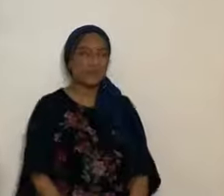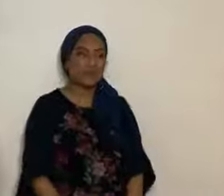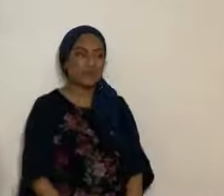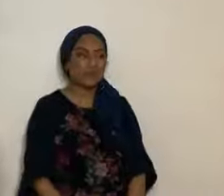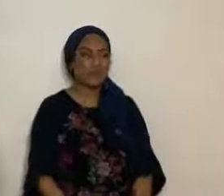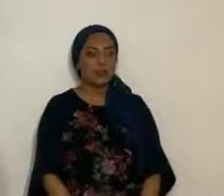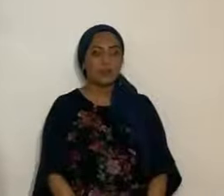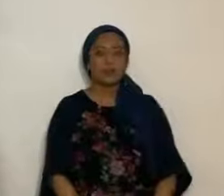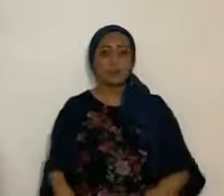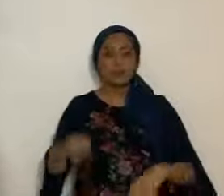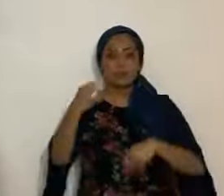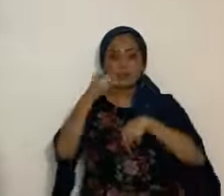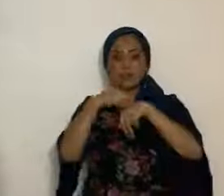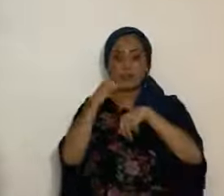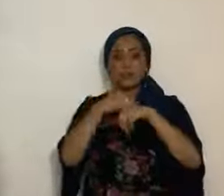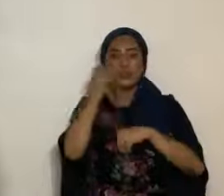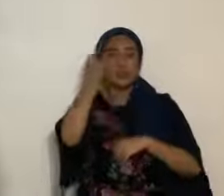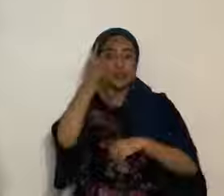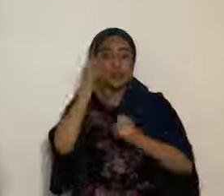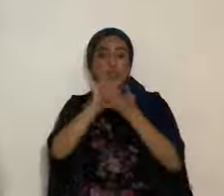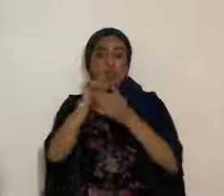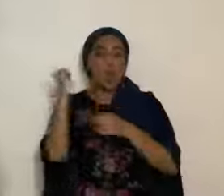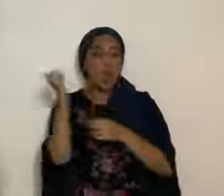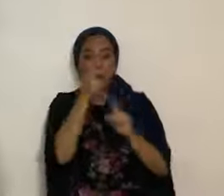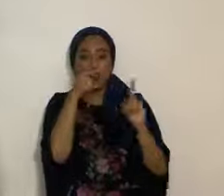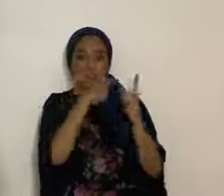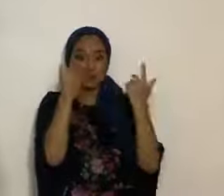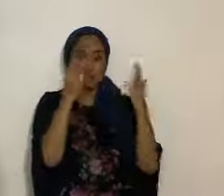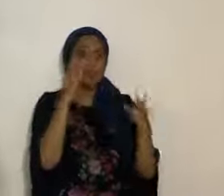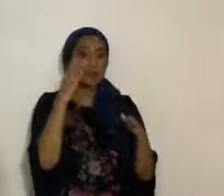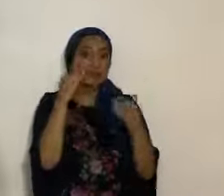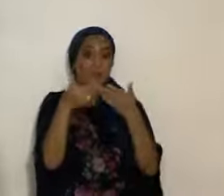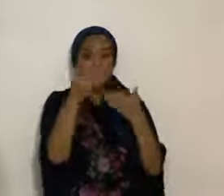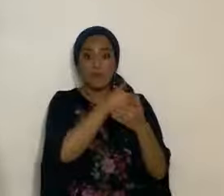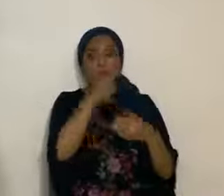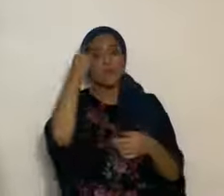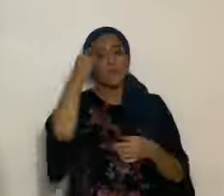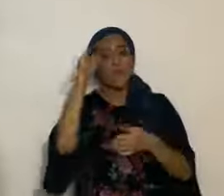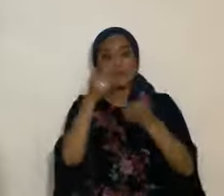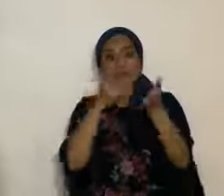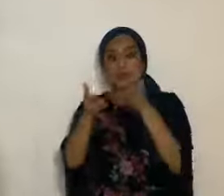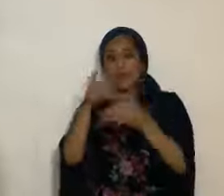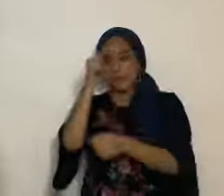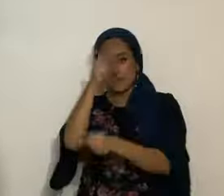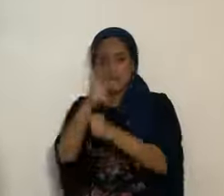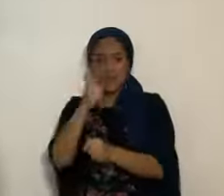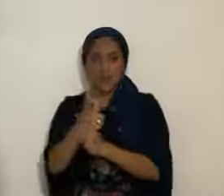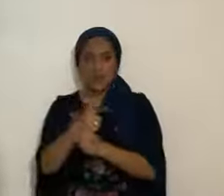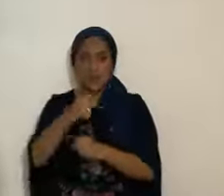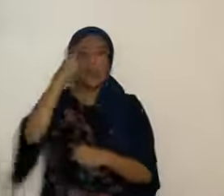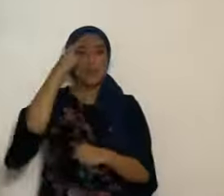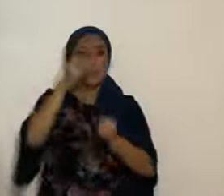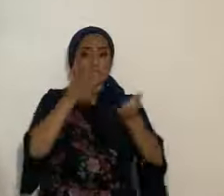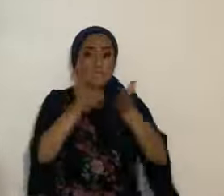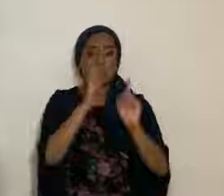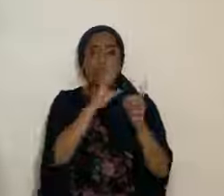Comprendió José que todo lo que había pasado era para servir a sus hermanos, para servir a su familia